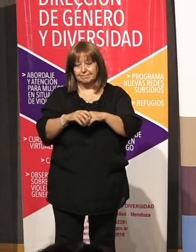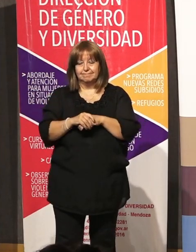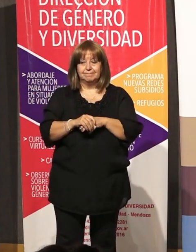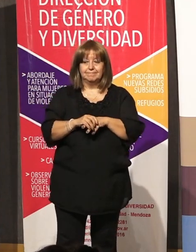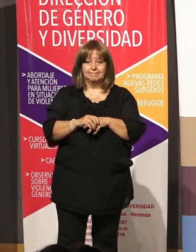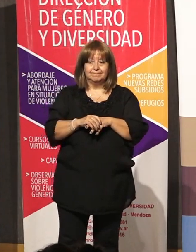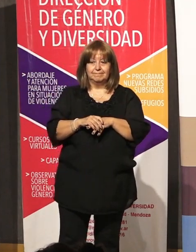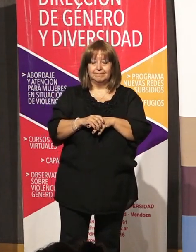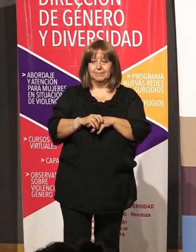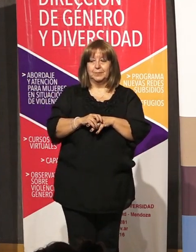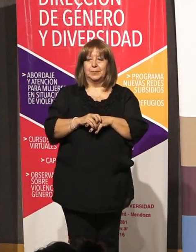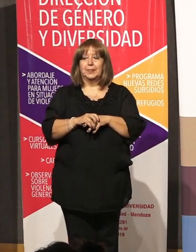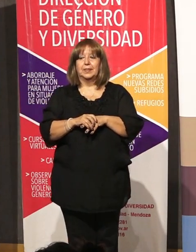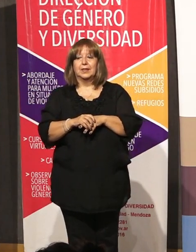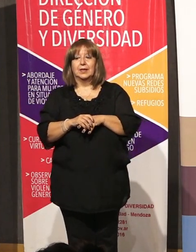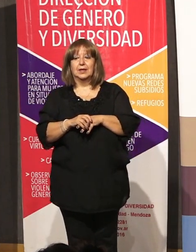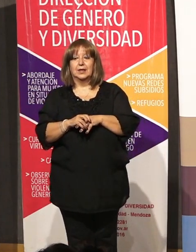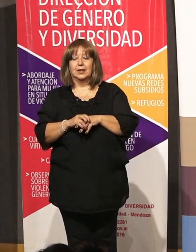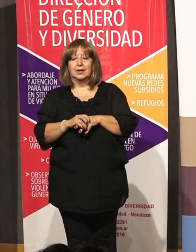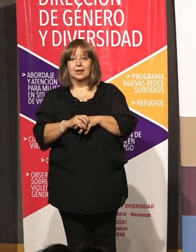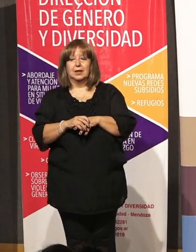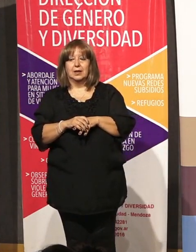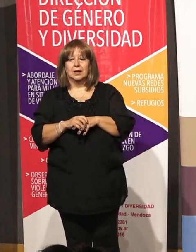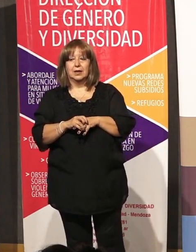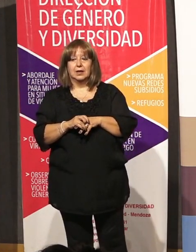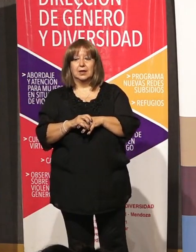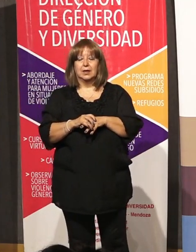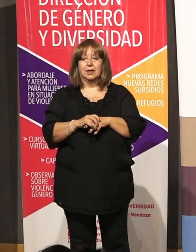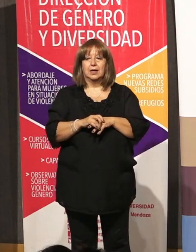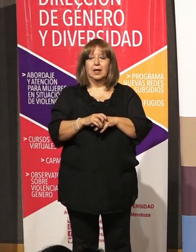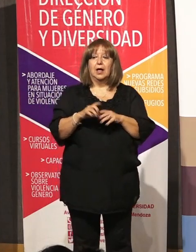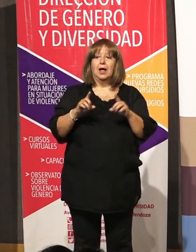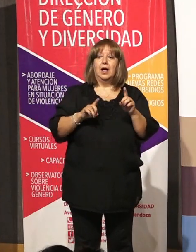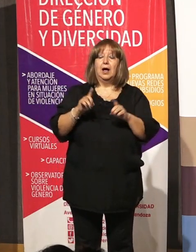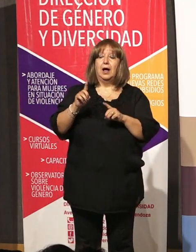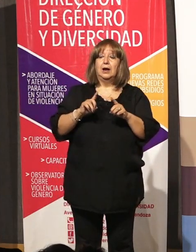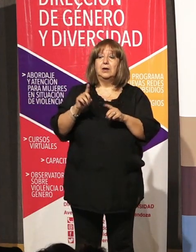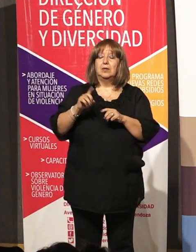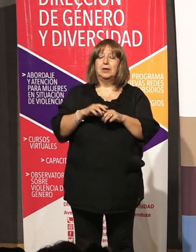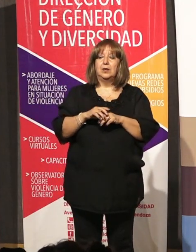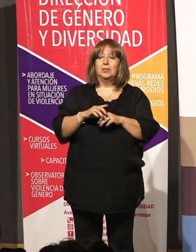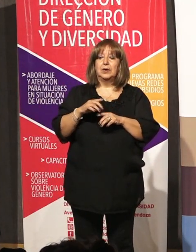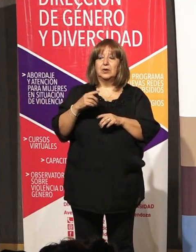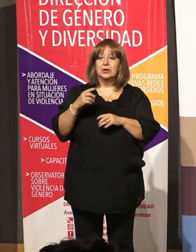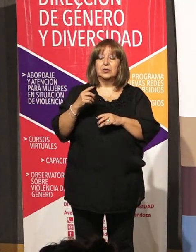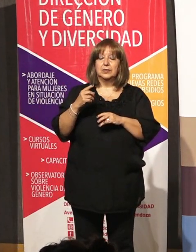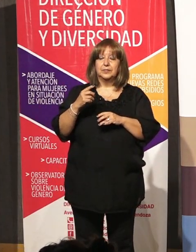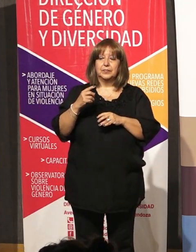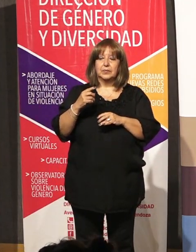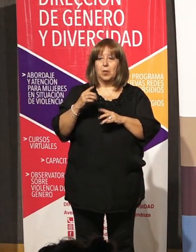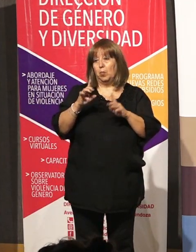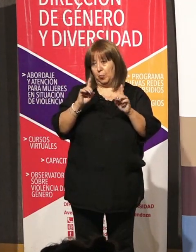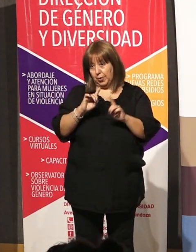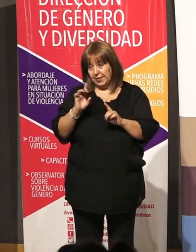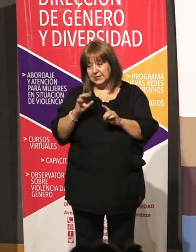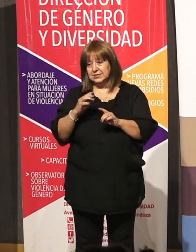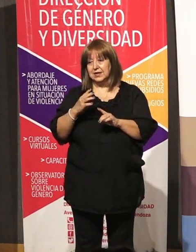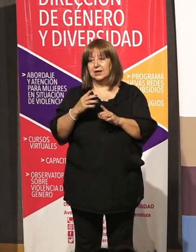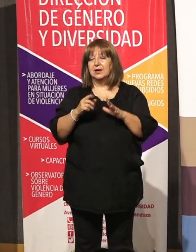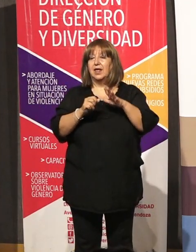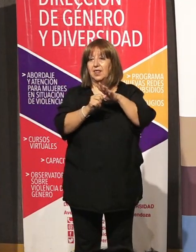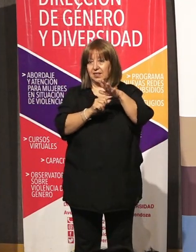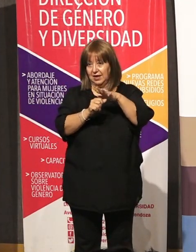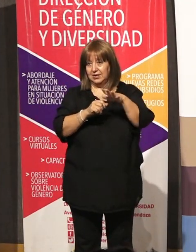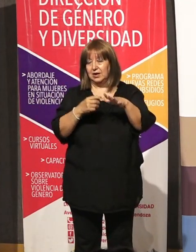nuestra militancia, sí. Hola, ¿qué tal? Celeste, mucho gusto. Mira, la Dirección de Género